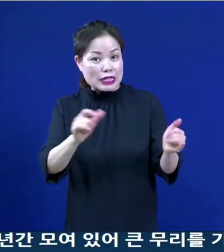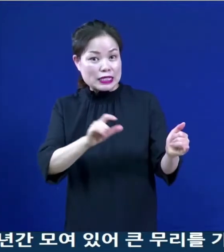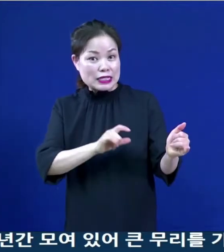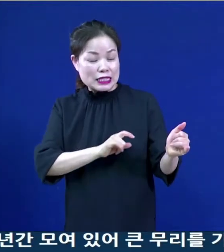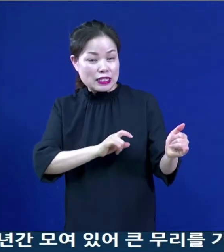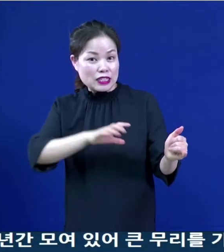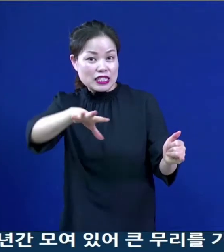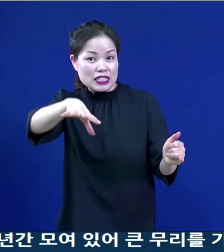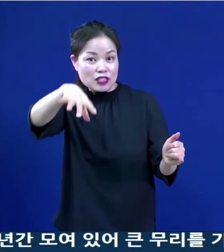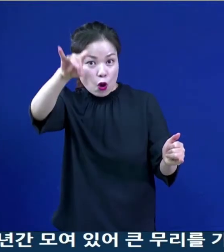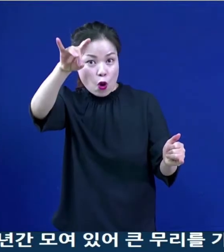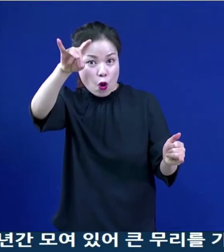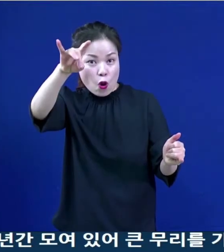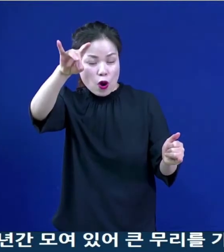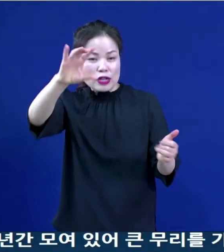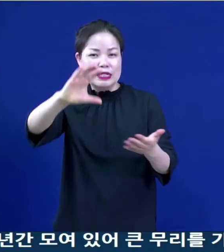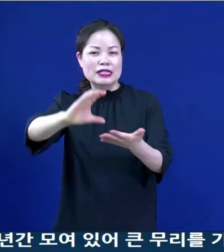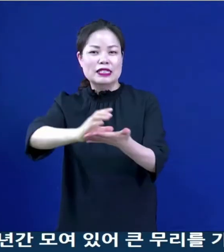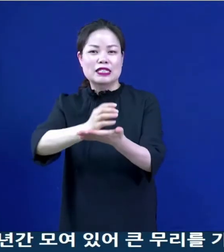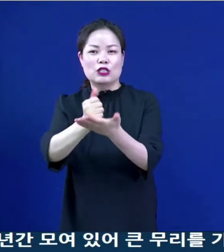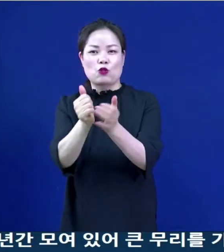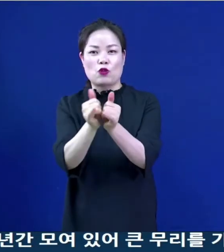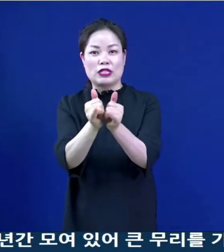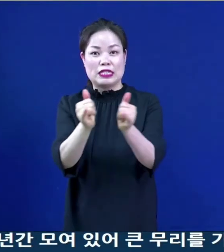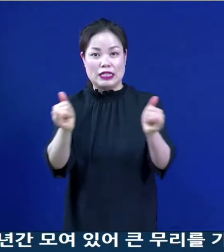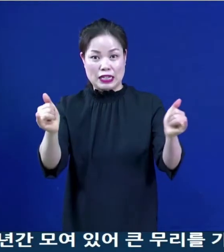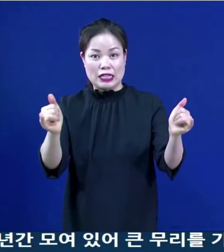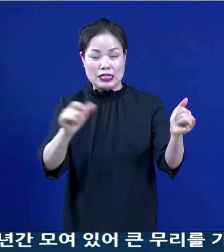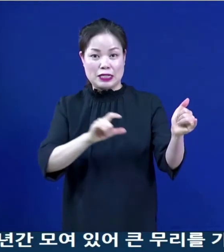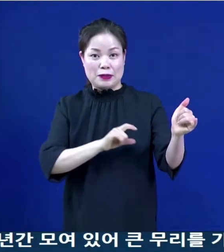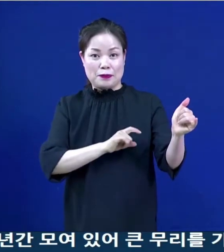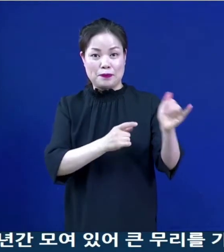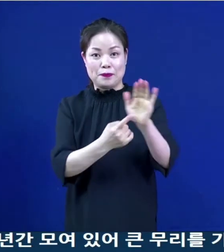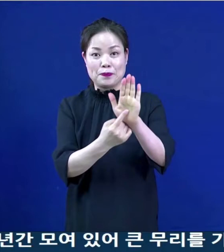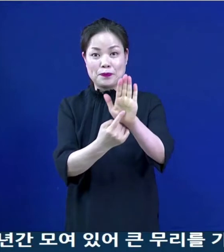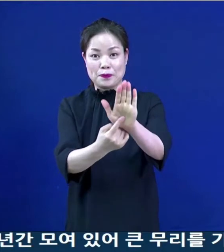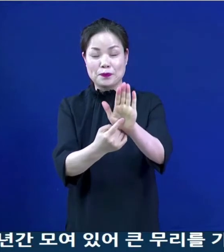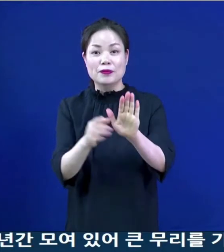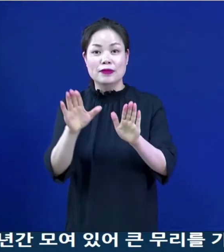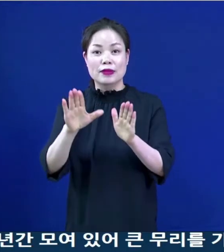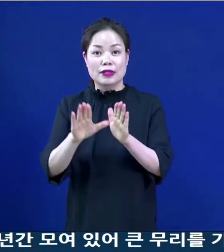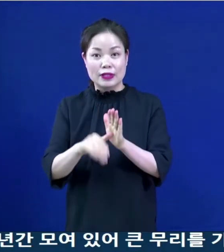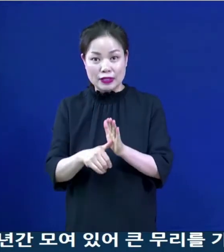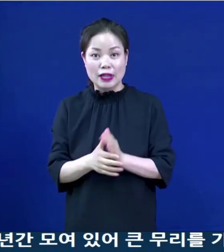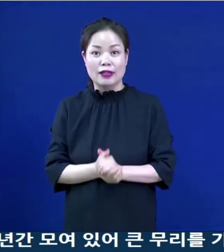겁니다. 처음으로 그리스도인이라는 이름이 나오는 거고요. 자, 여기 그때